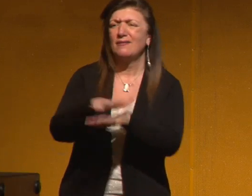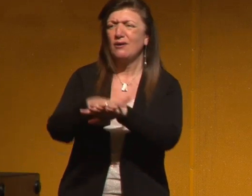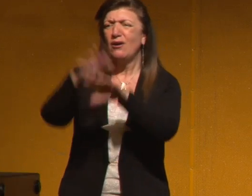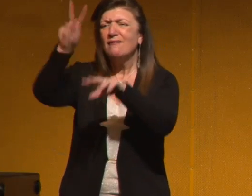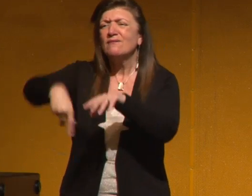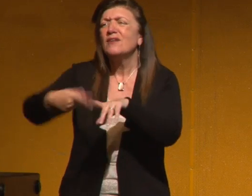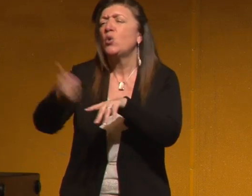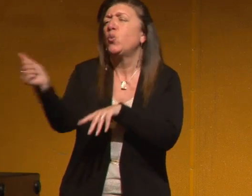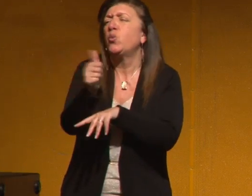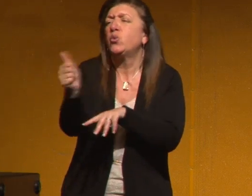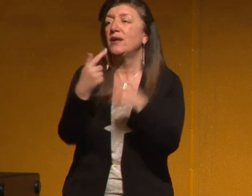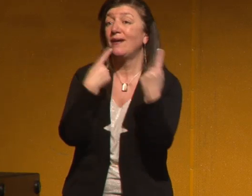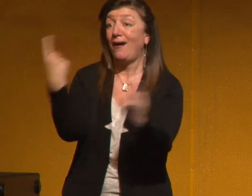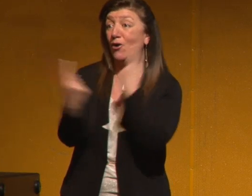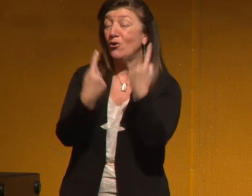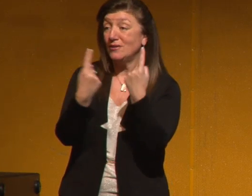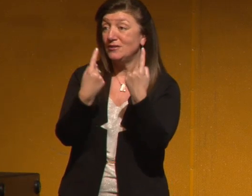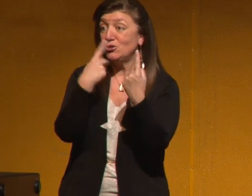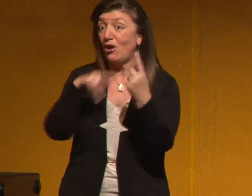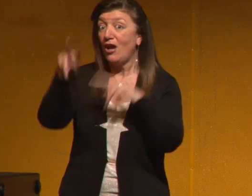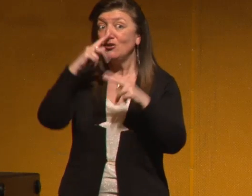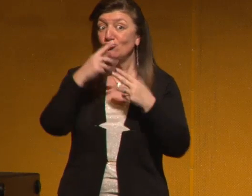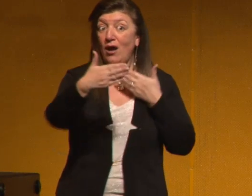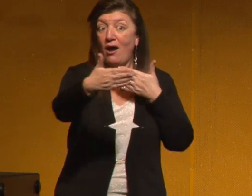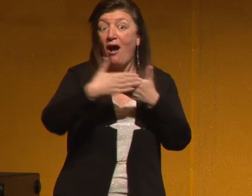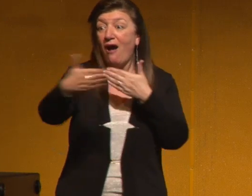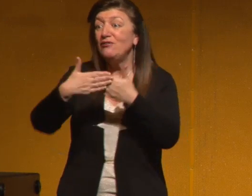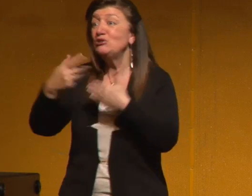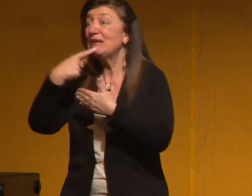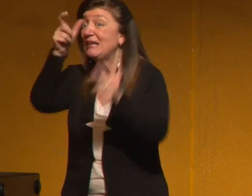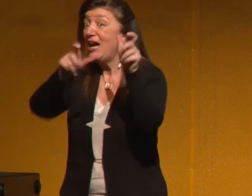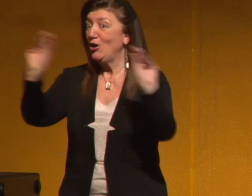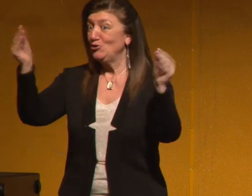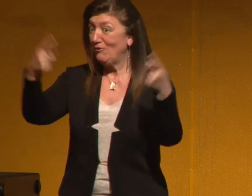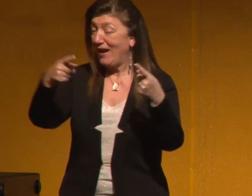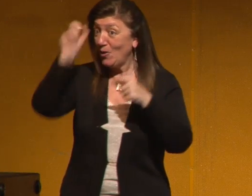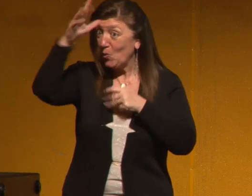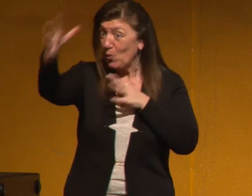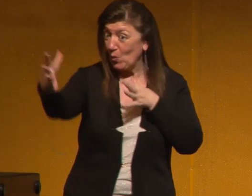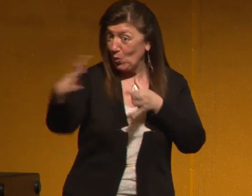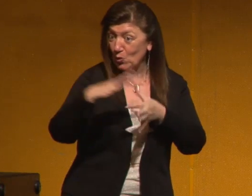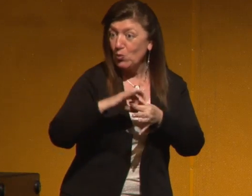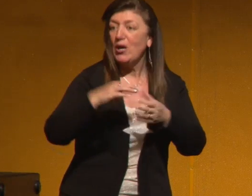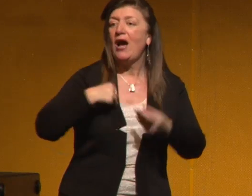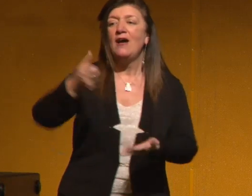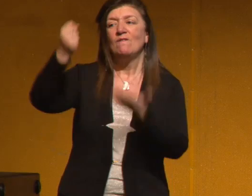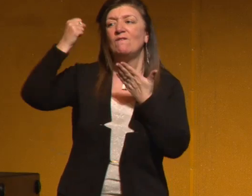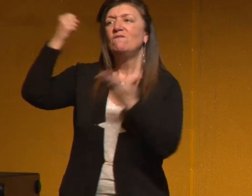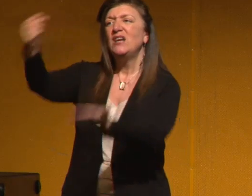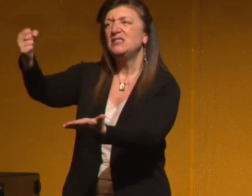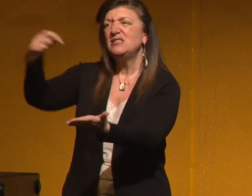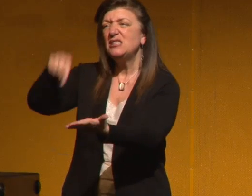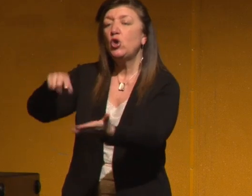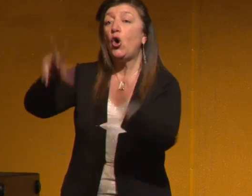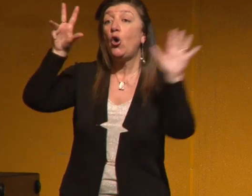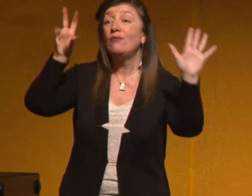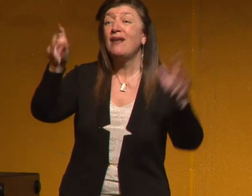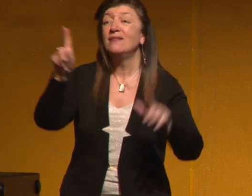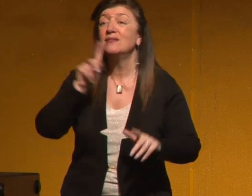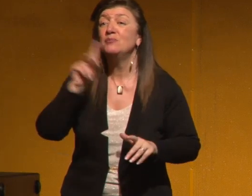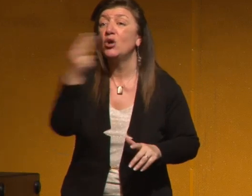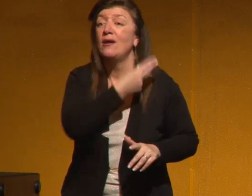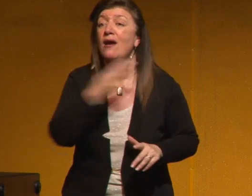unica e avvicinare con convinzione i nostri giovani alla cultura abbiamo investito 80 milioni di euro sull'educazione